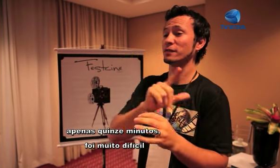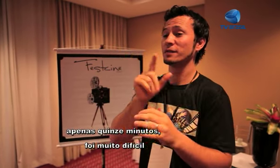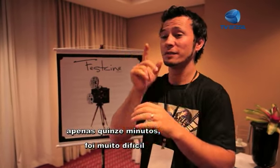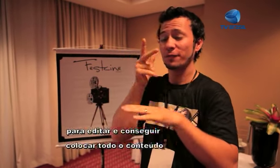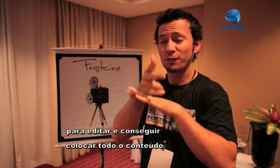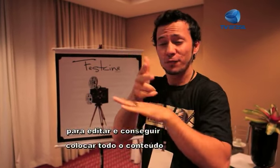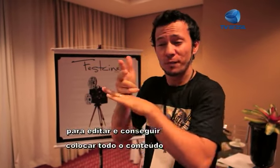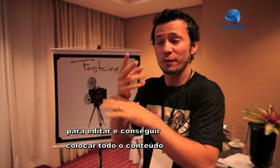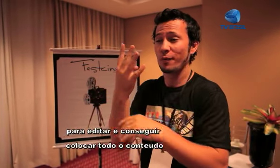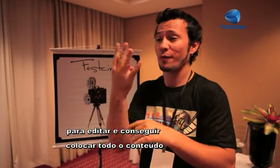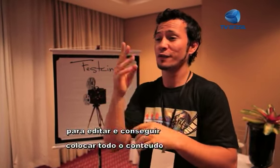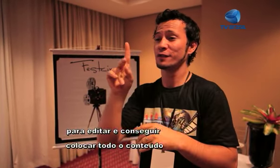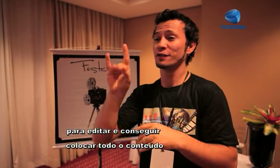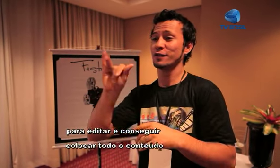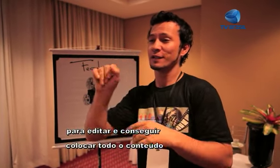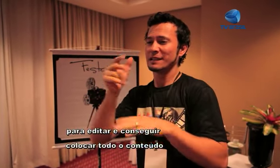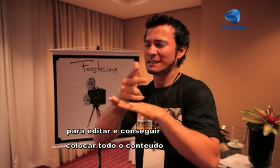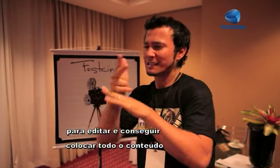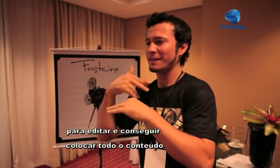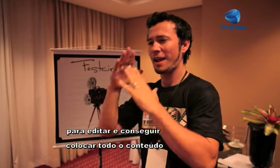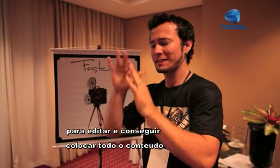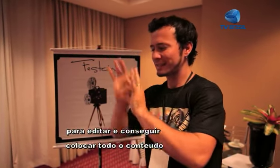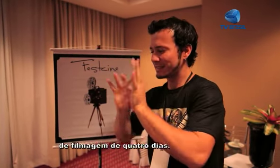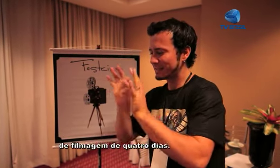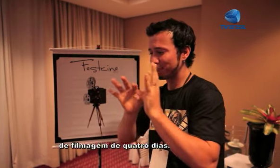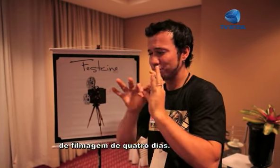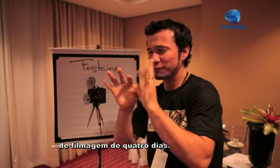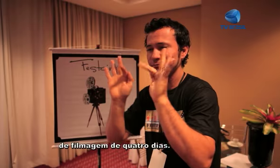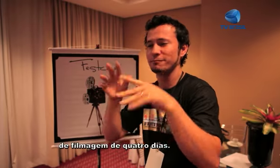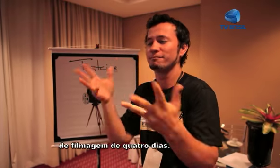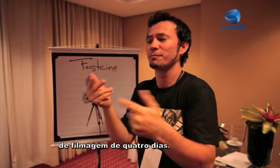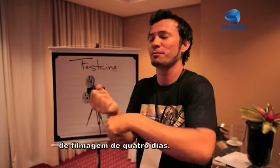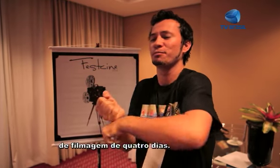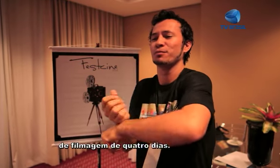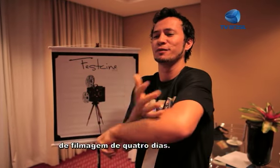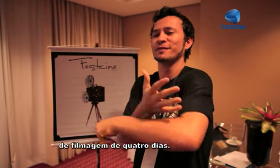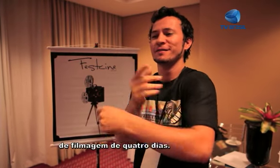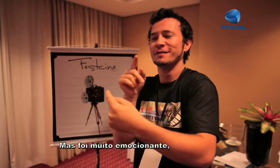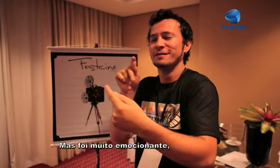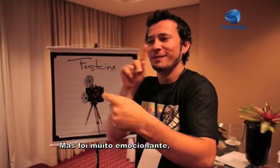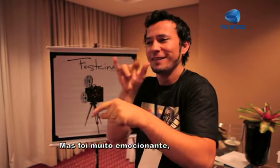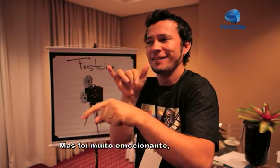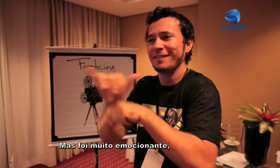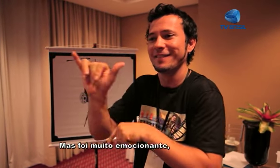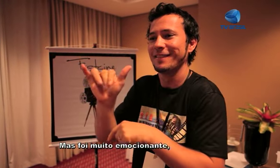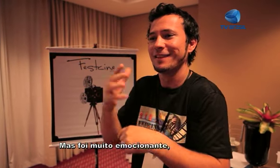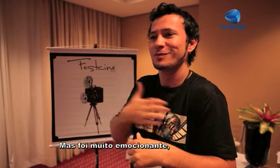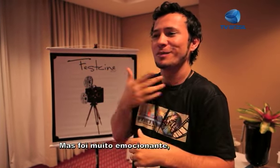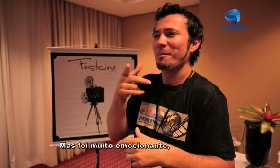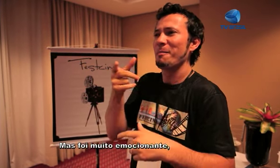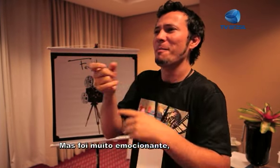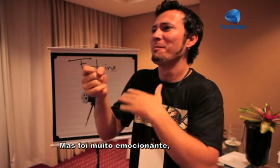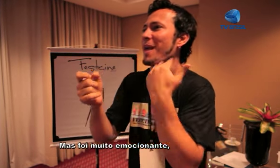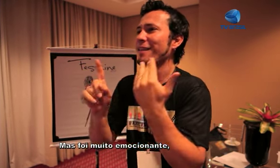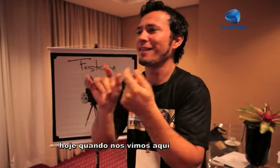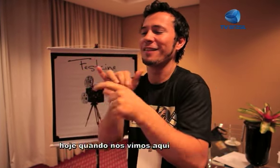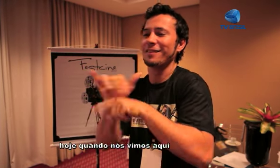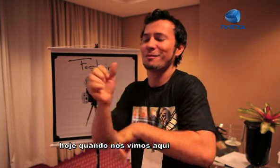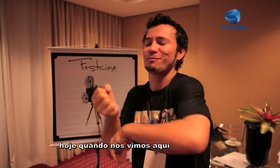para editar e conseguir colocar todo o conteúdo de filmagens de 4 dias. Mas foi muito emocionante. Hoje, quando nós